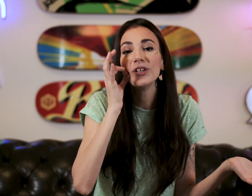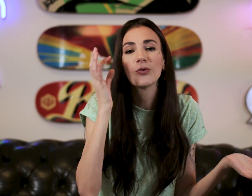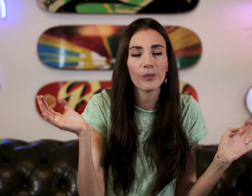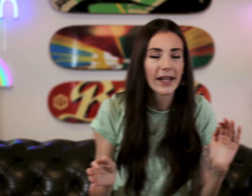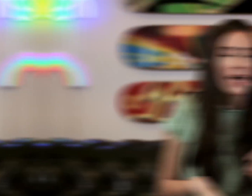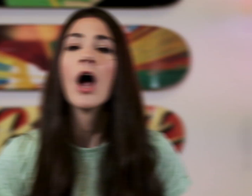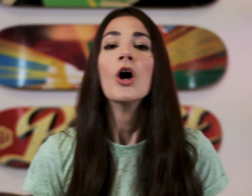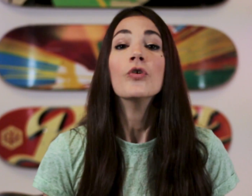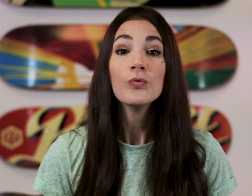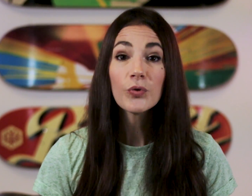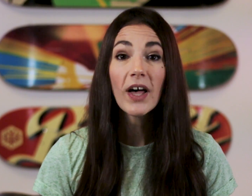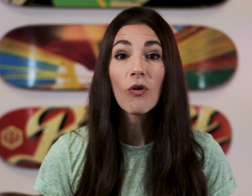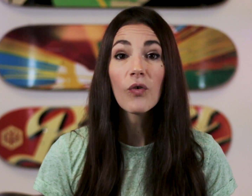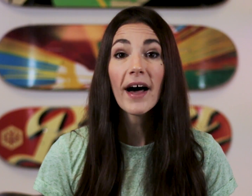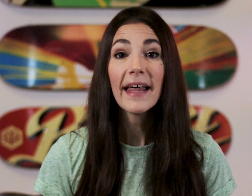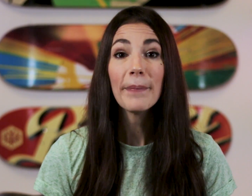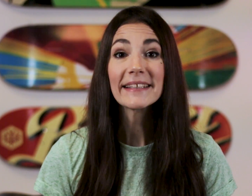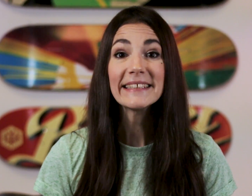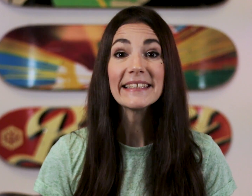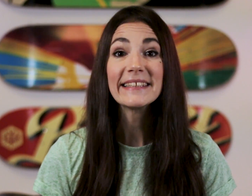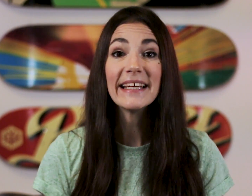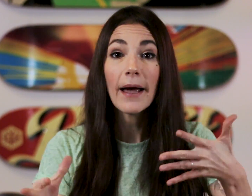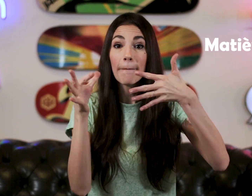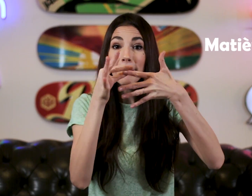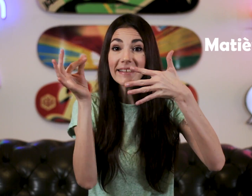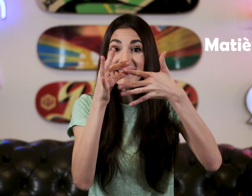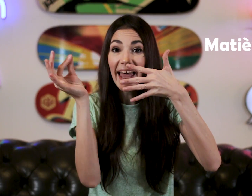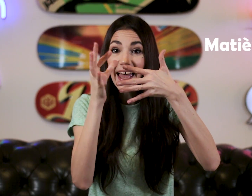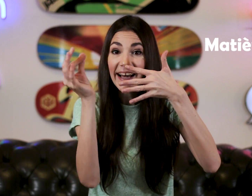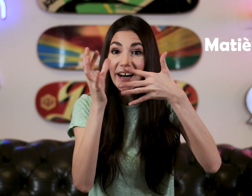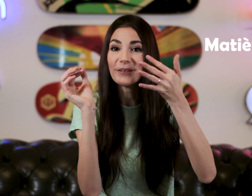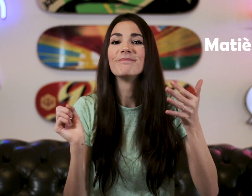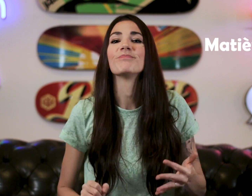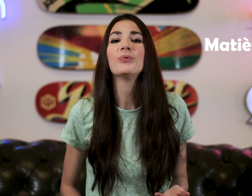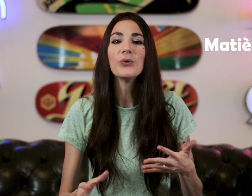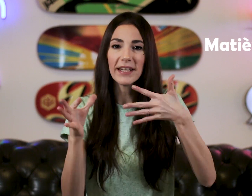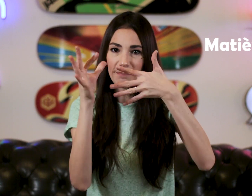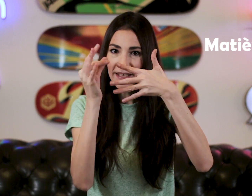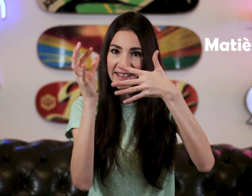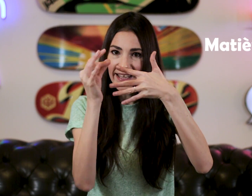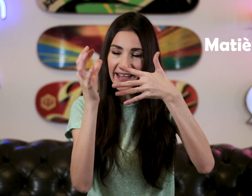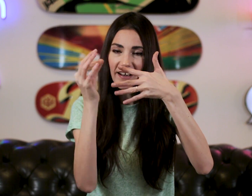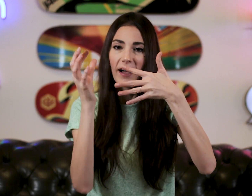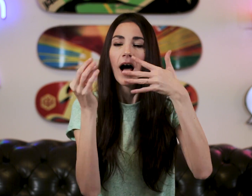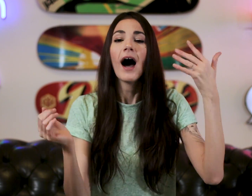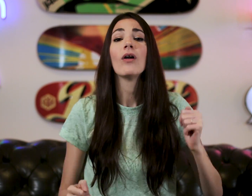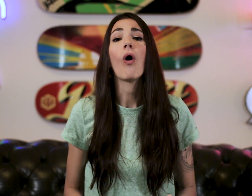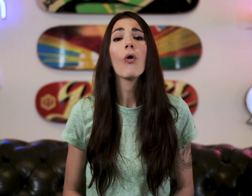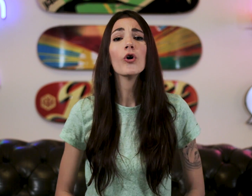mignon. Nous allons voir la partie des matières. Pour les matières, alors on